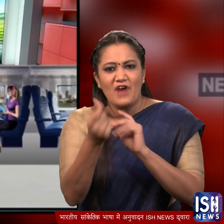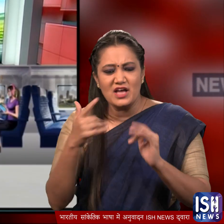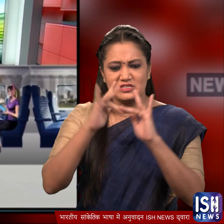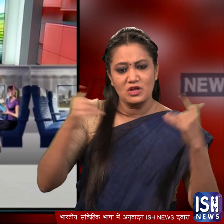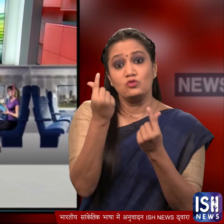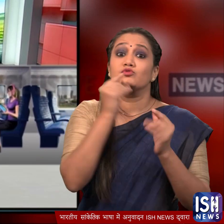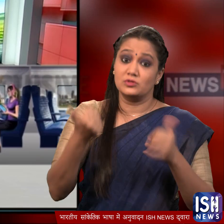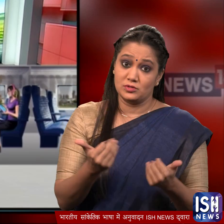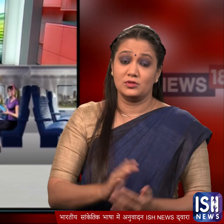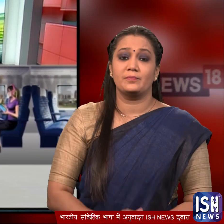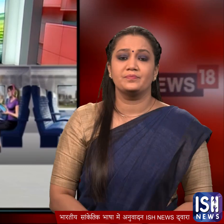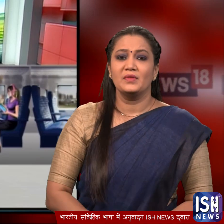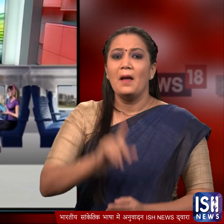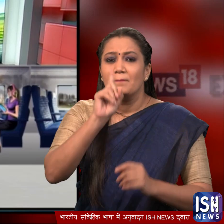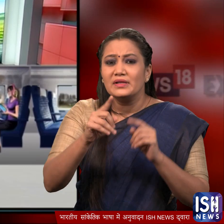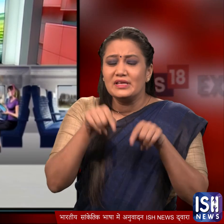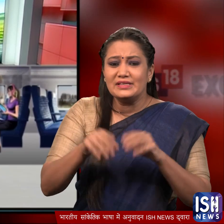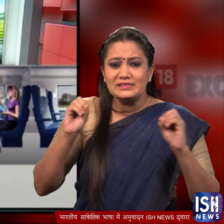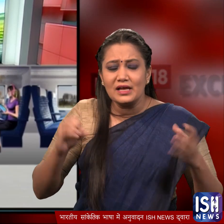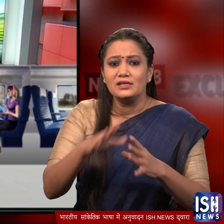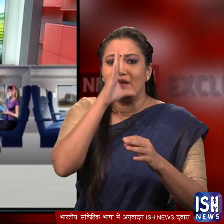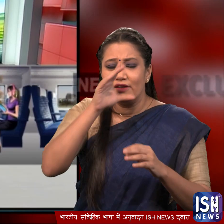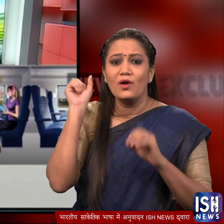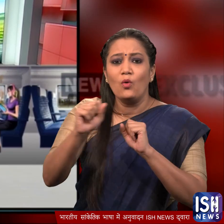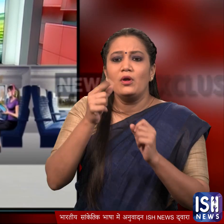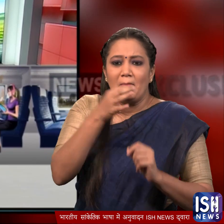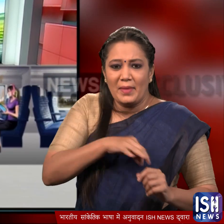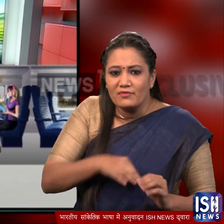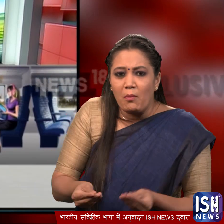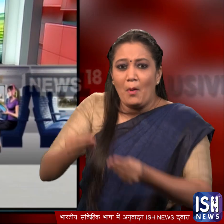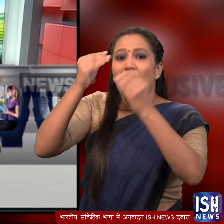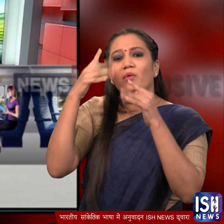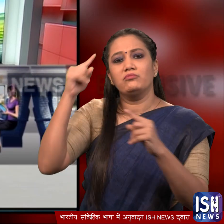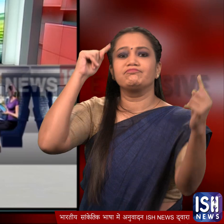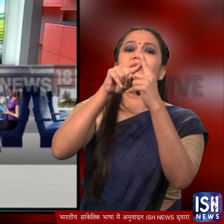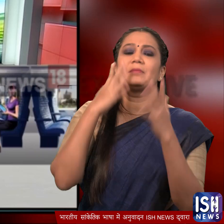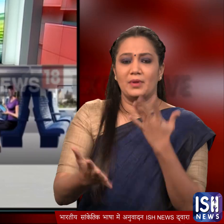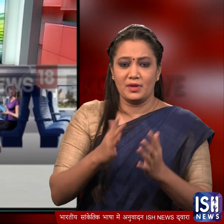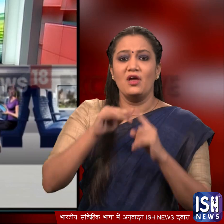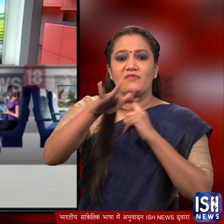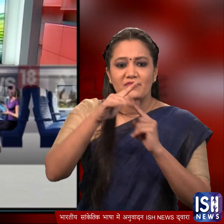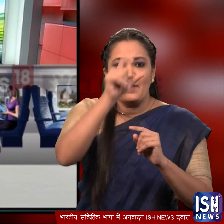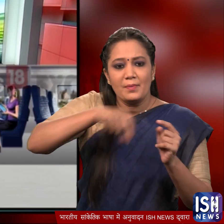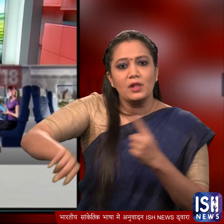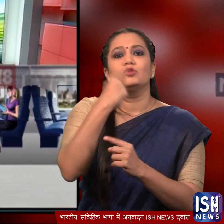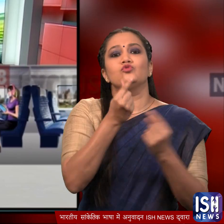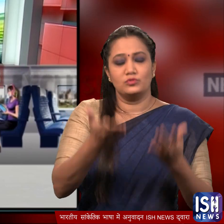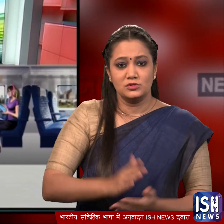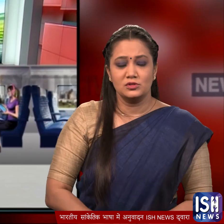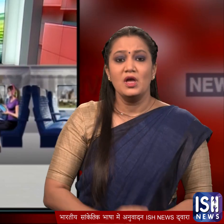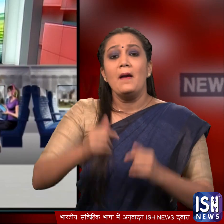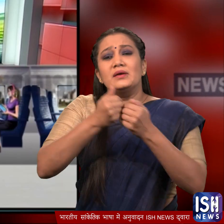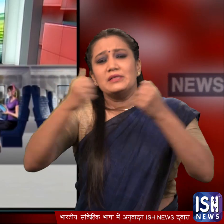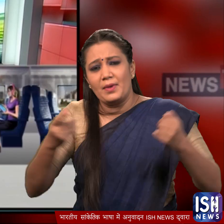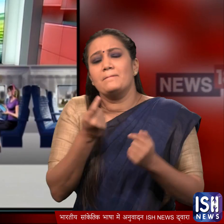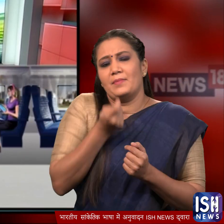स्पीड इंटरनेट का इस्तेमाल कर पाएंगे। लेकिन बताया जा रहा है कि यह पहल रेलवे की कमाई बढ़ाने की योजना का हिस्सा है, जिसके तहत यात्रियों को वाईफाई का